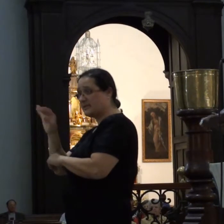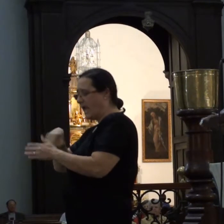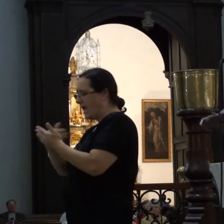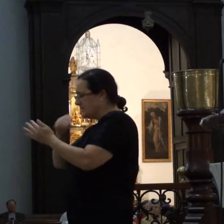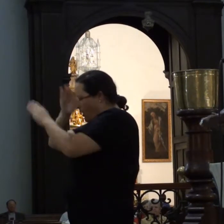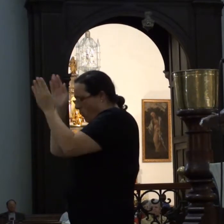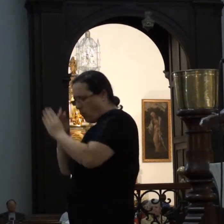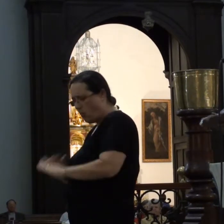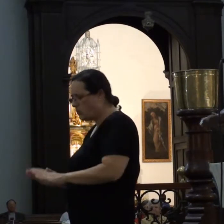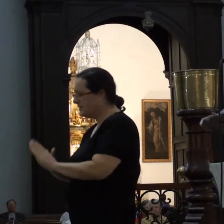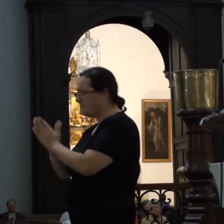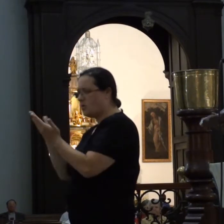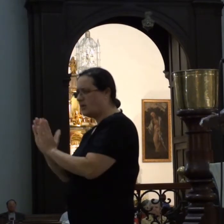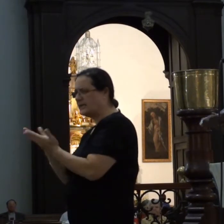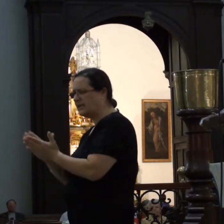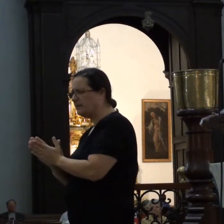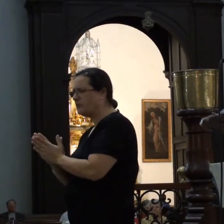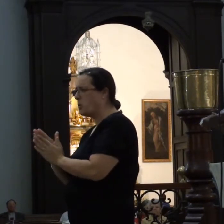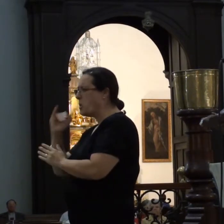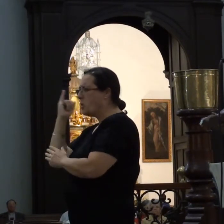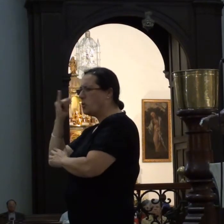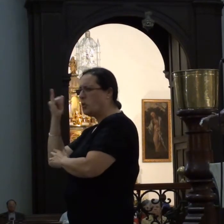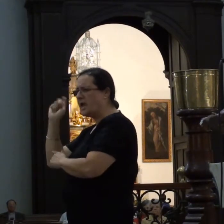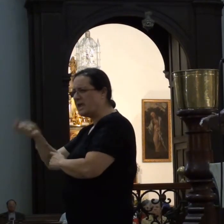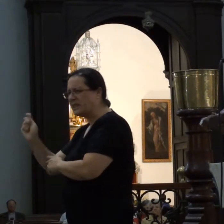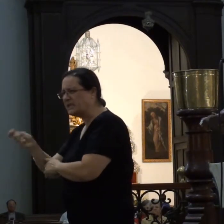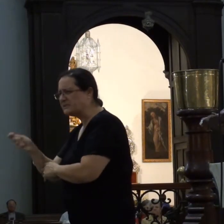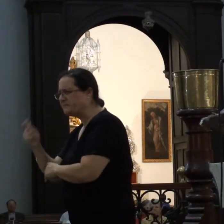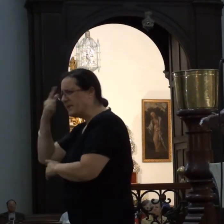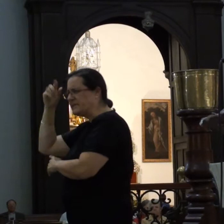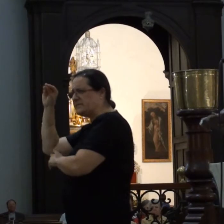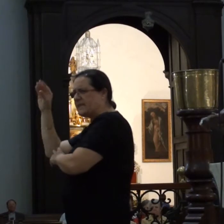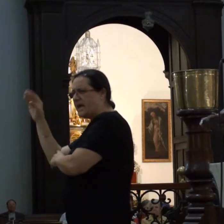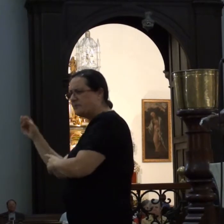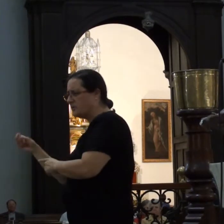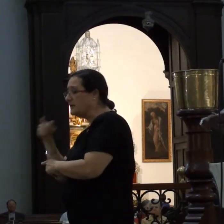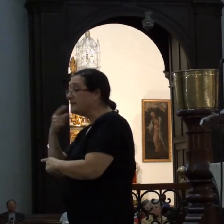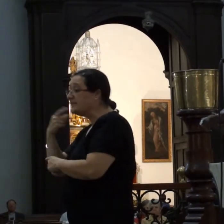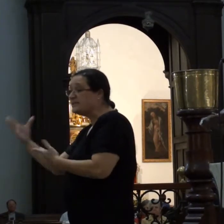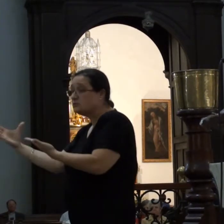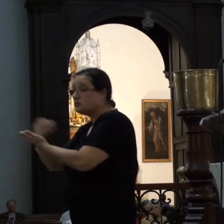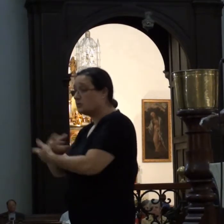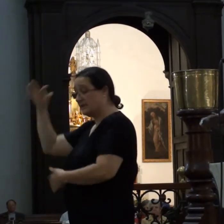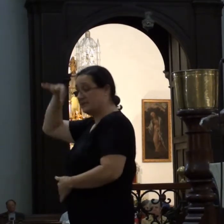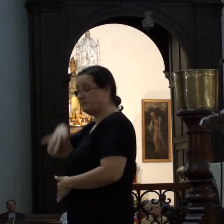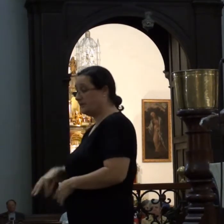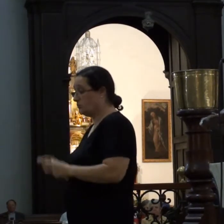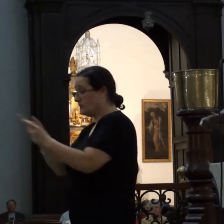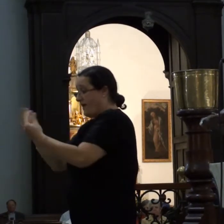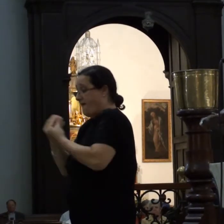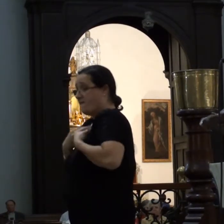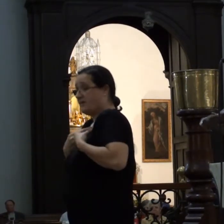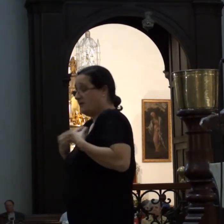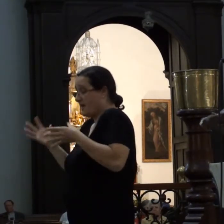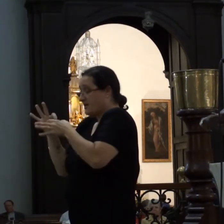de los jueces profetas salvos el espíritu genera vida y comunión y